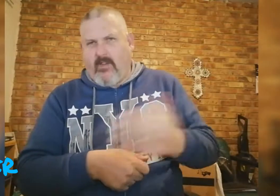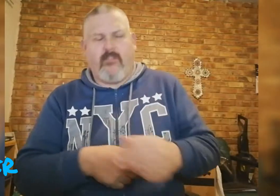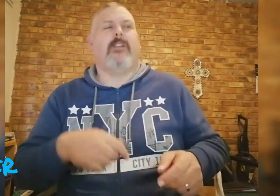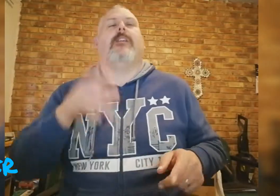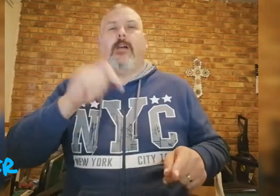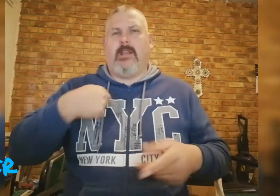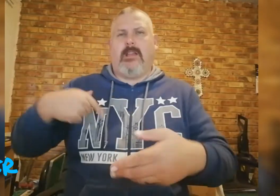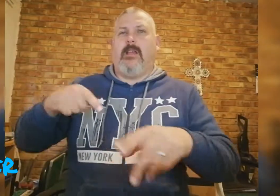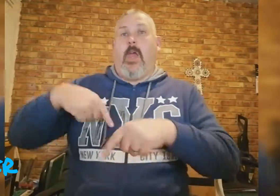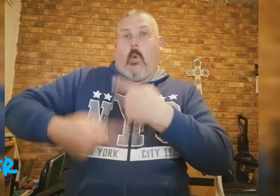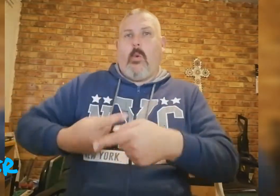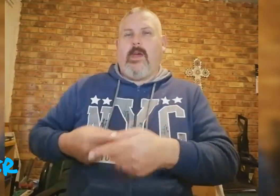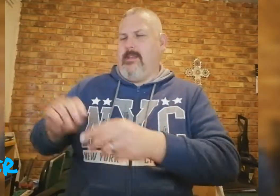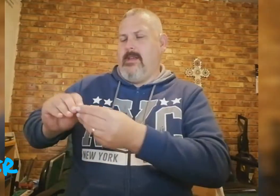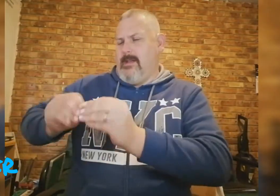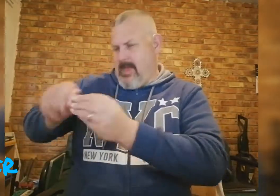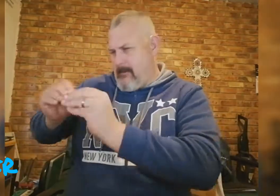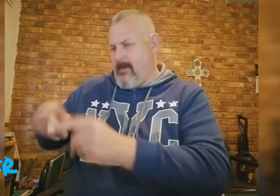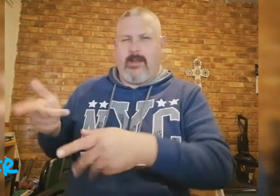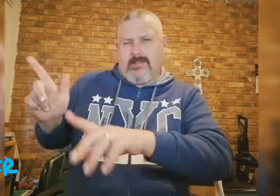af, oor, maar